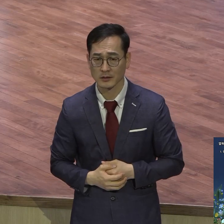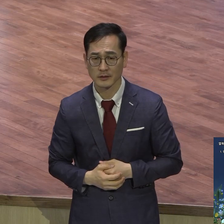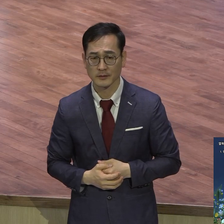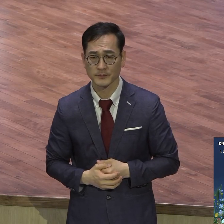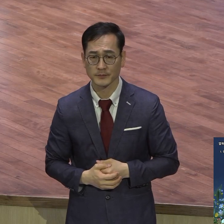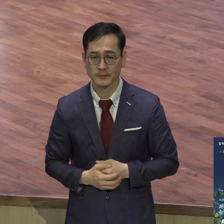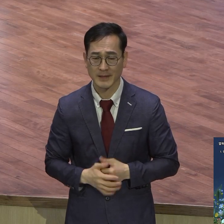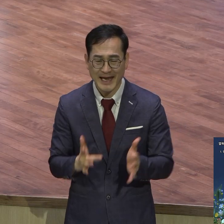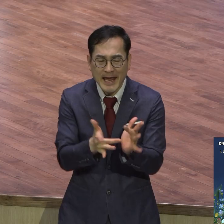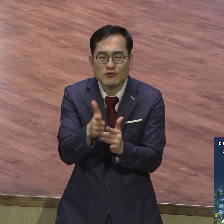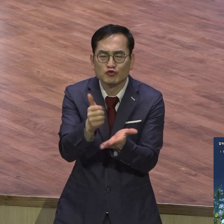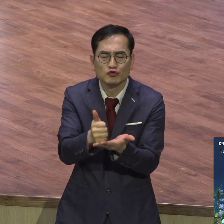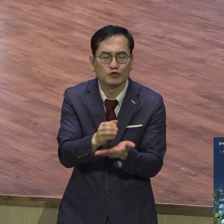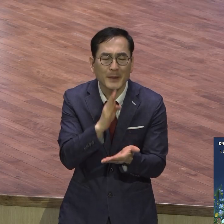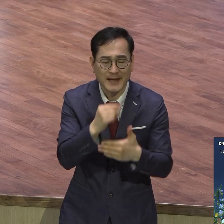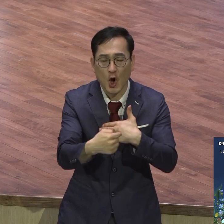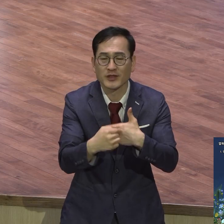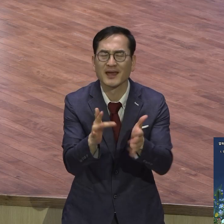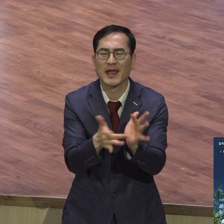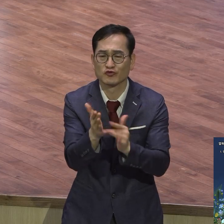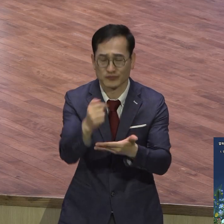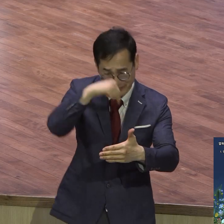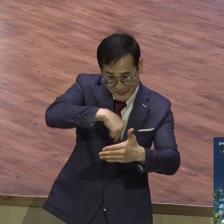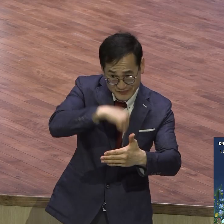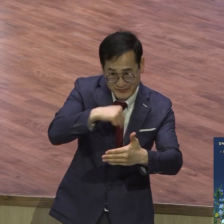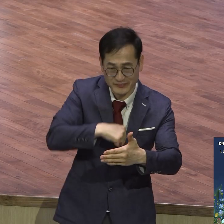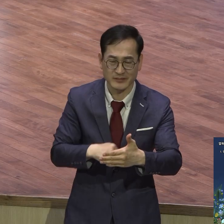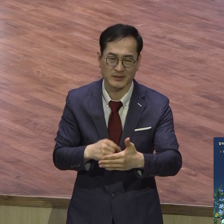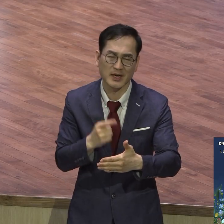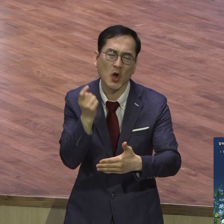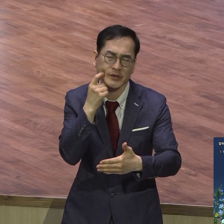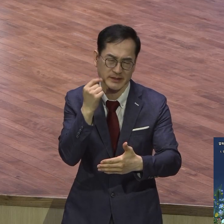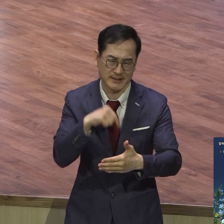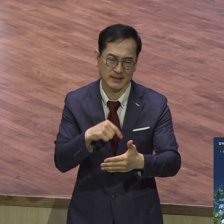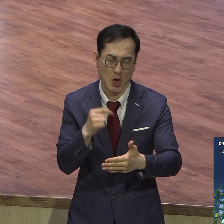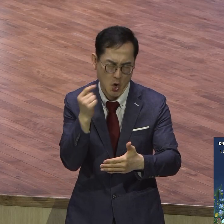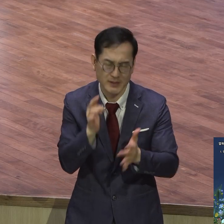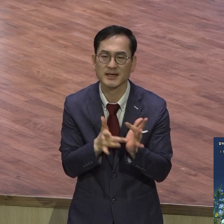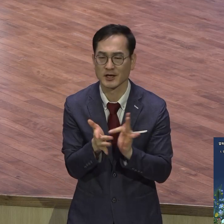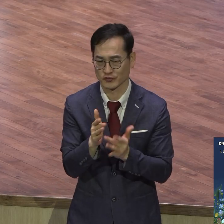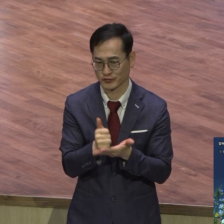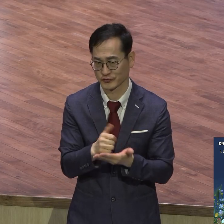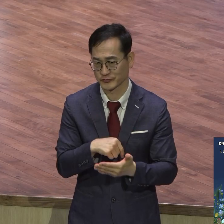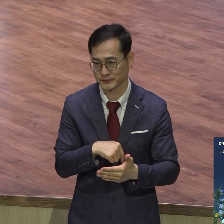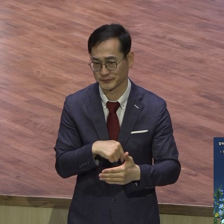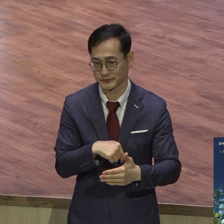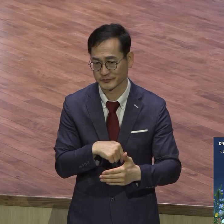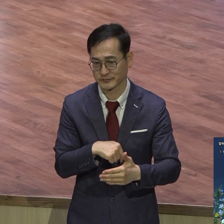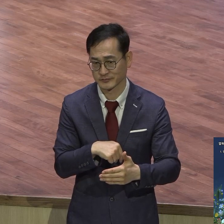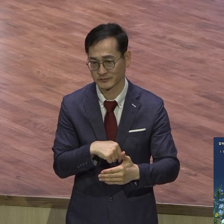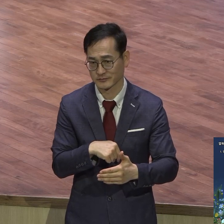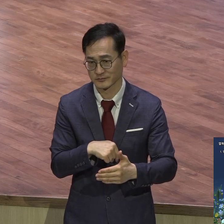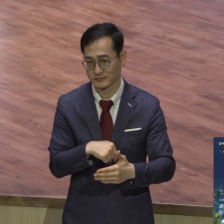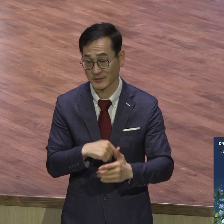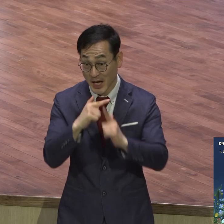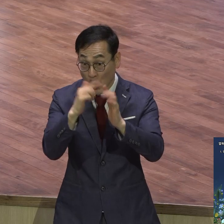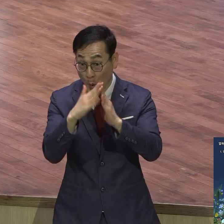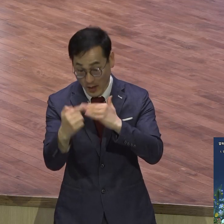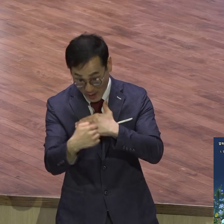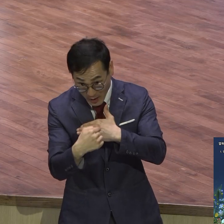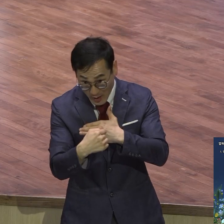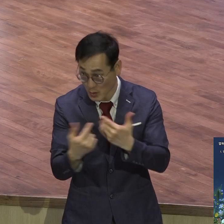예수는 예수인데 다른 예수라 기독교를 빙자한 예수를 빙자한 장로교를 빙자한